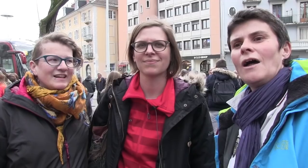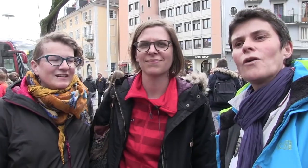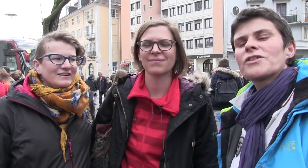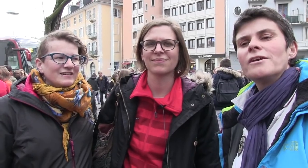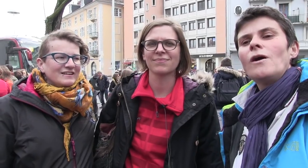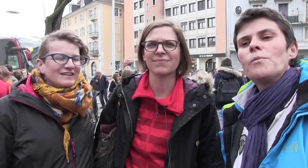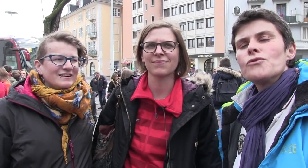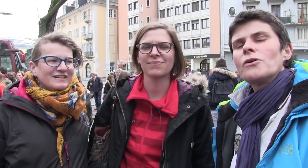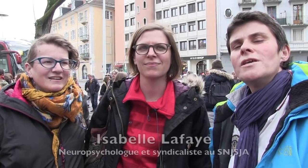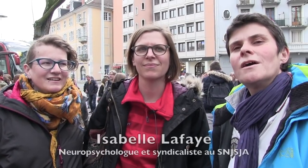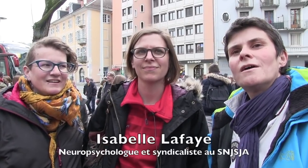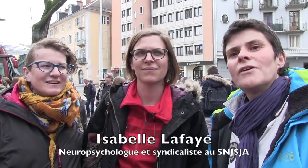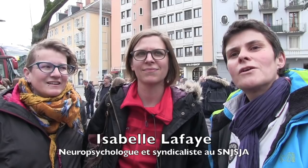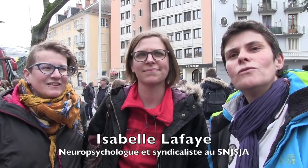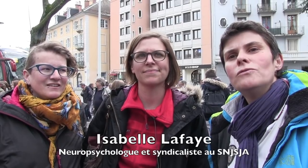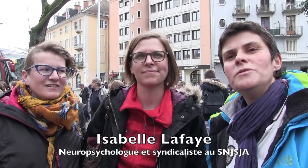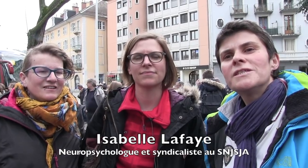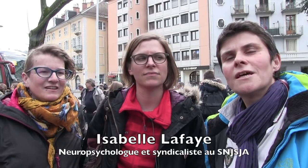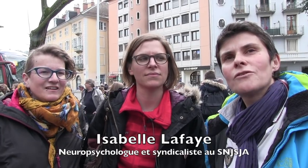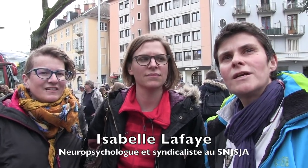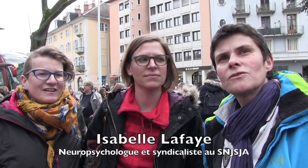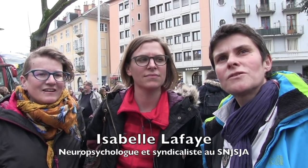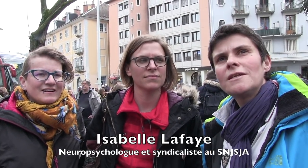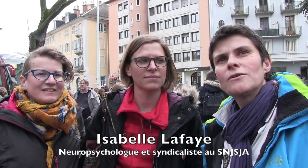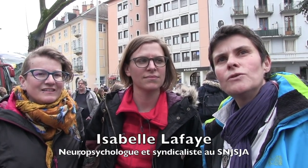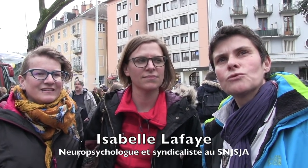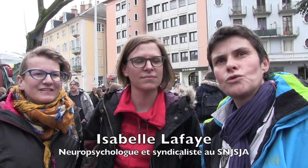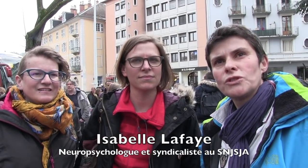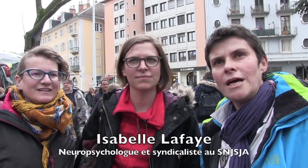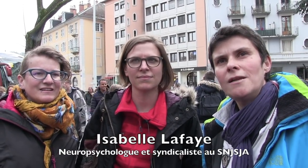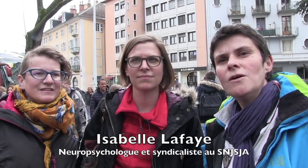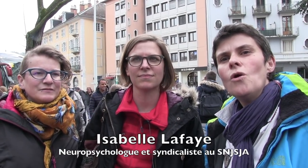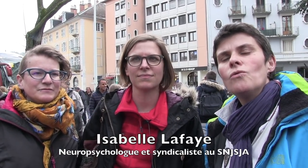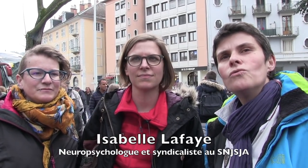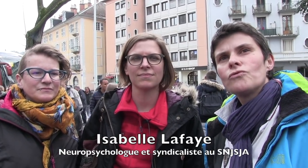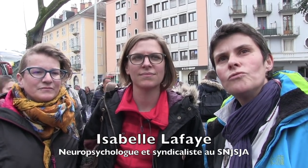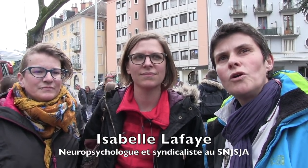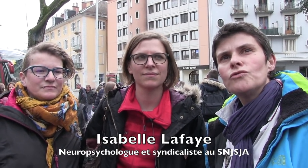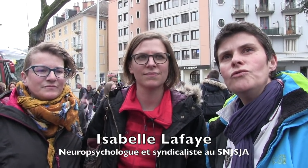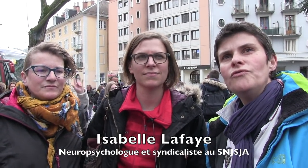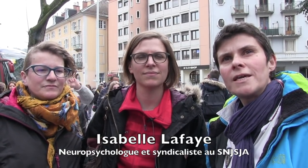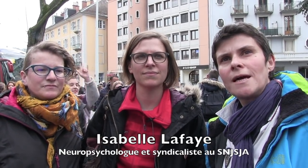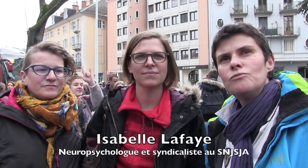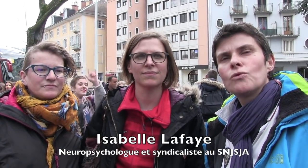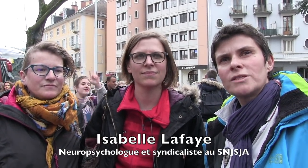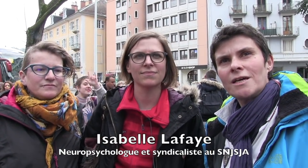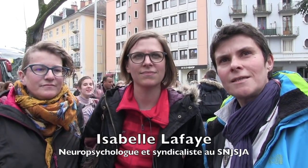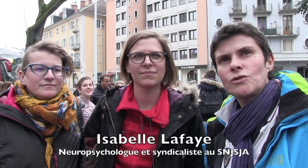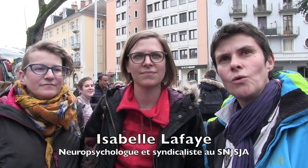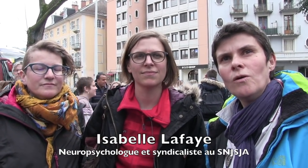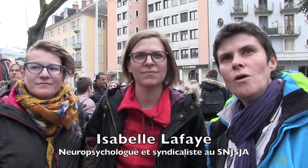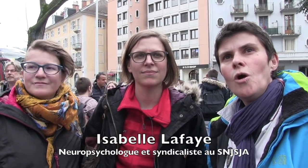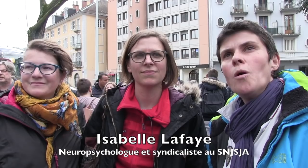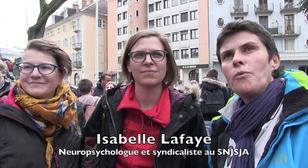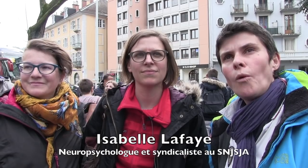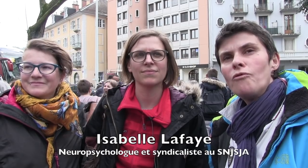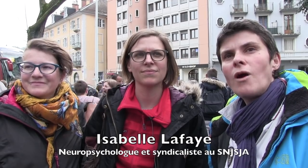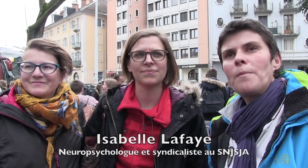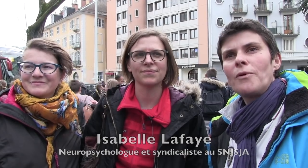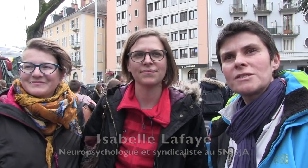Alors c'est plus en lien avec le ministère de la Santé et de la Cohésion sociale, où on demande une véritable concertation pour pouvoir